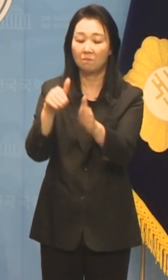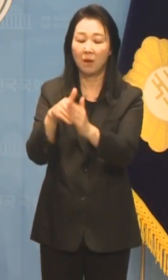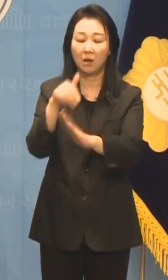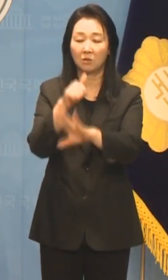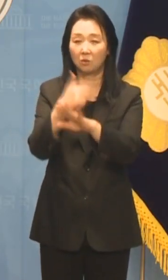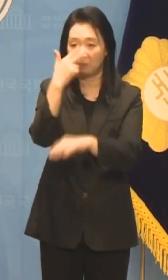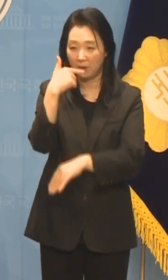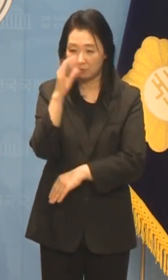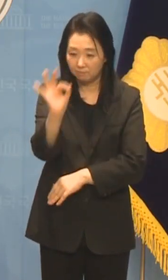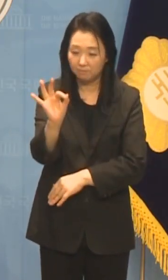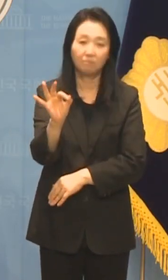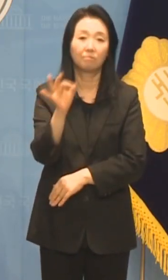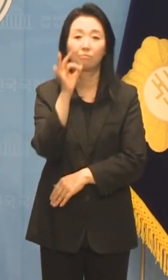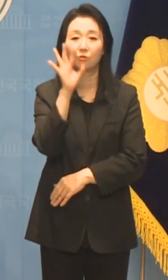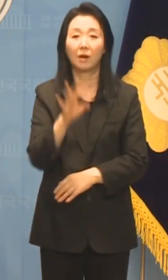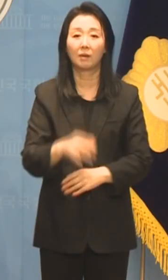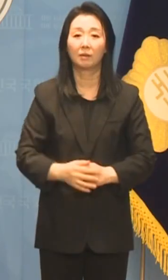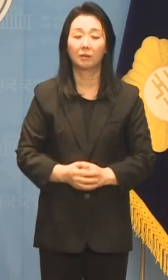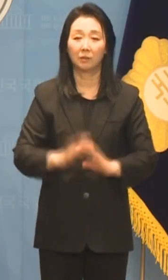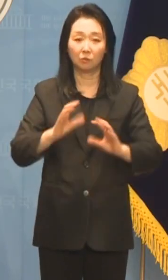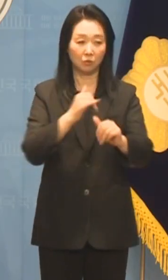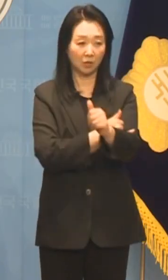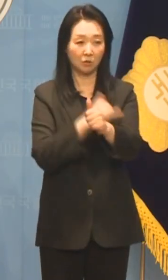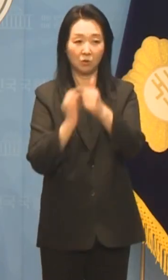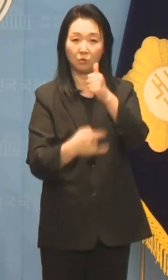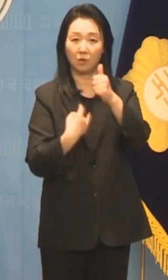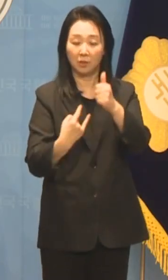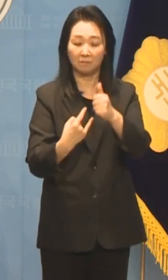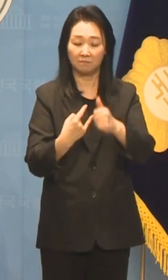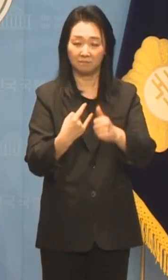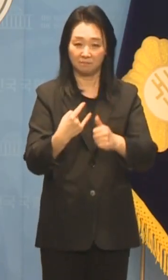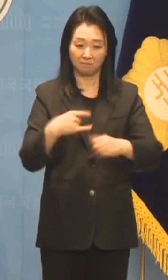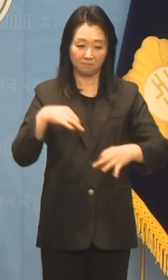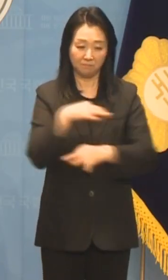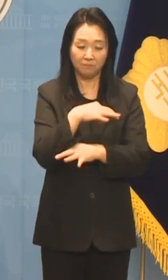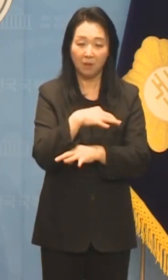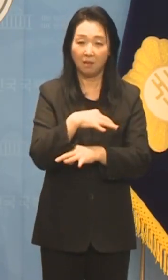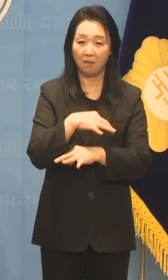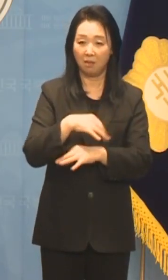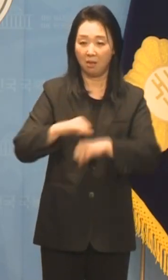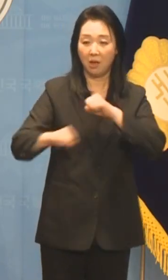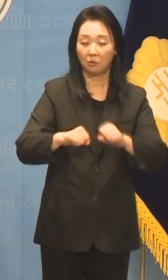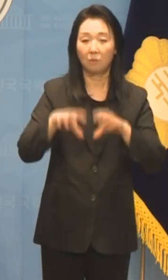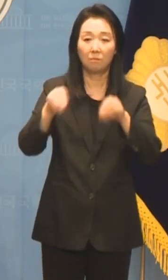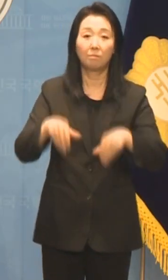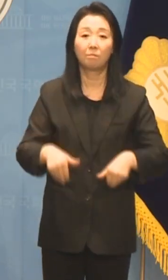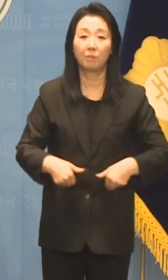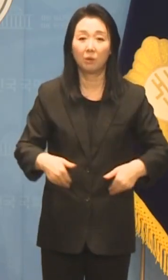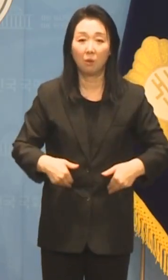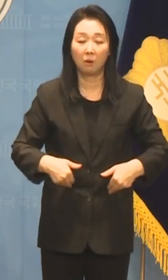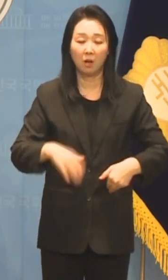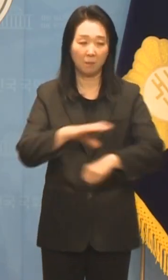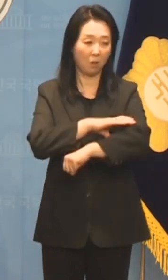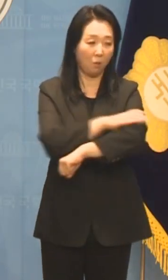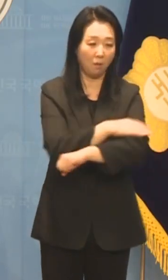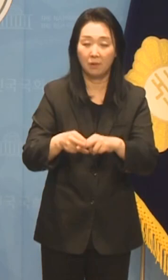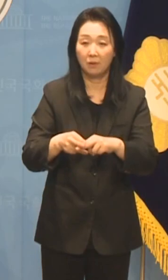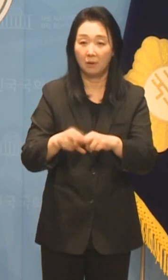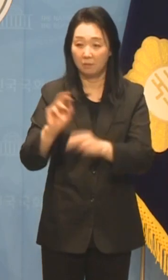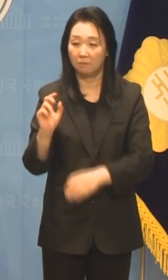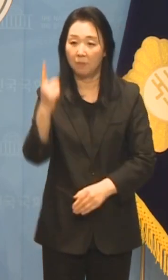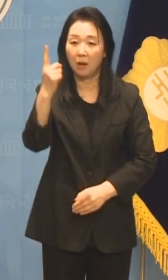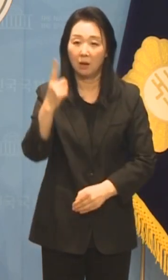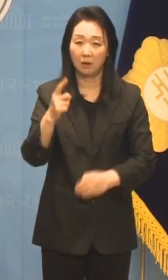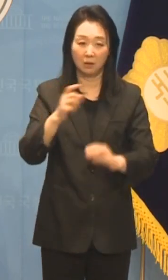수 없습니다. 국가인권위원회는 즉각 부당한 행위를 중단해야 합니다. 한 명의 월권행위로 인해